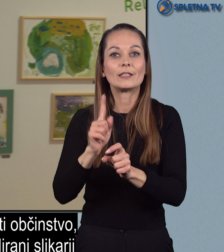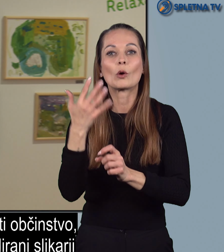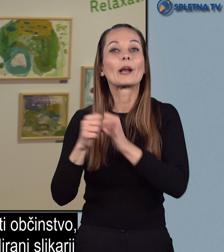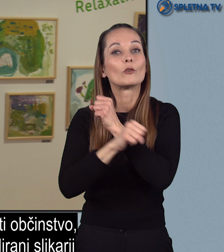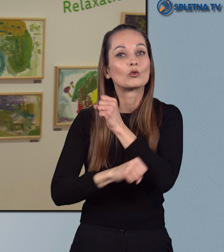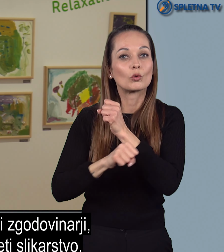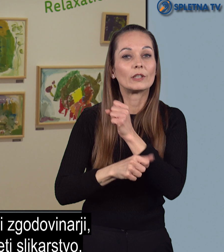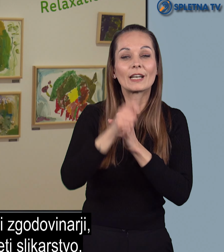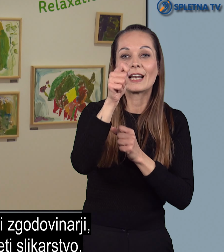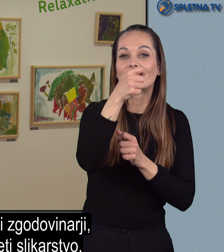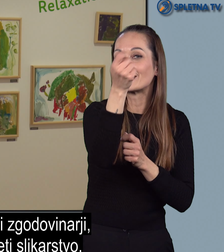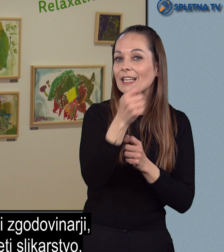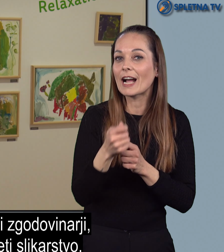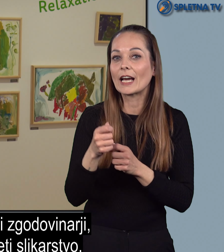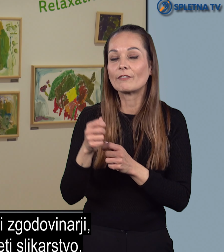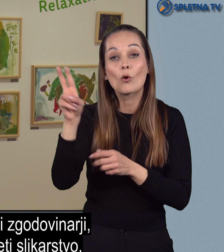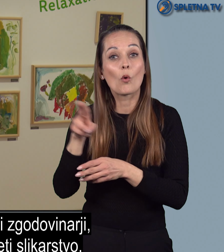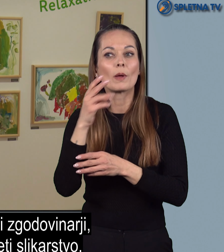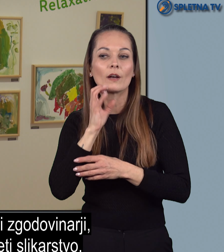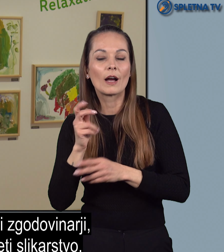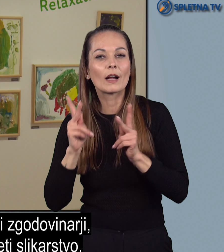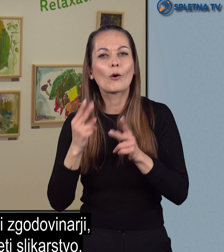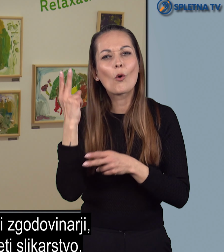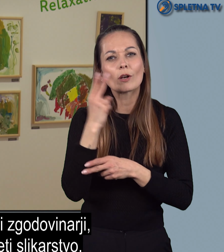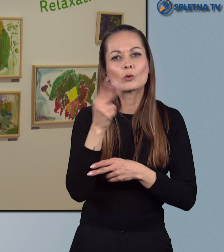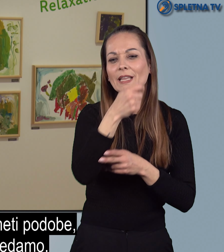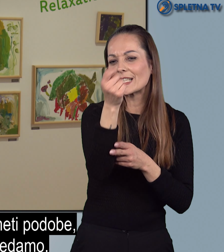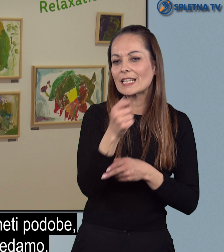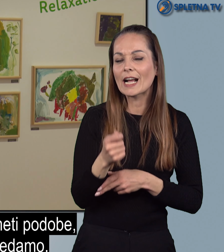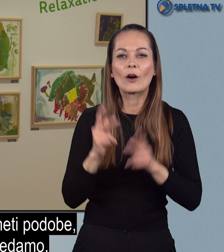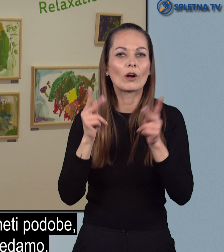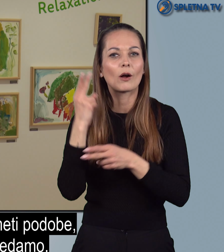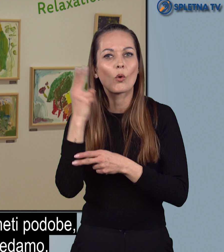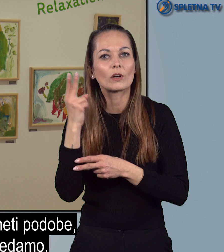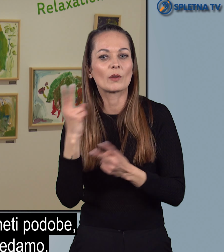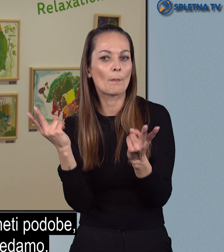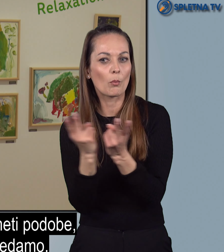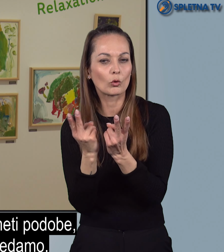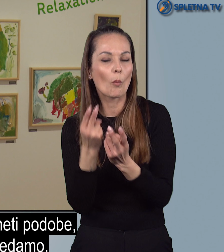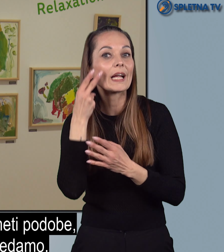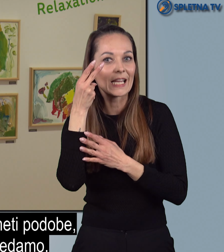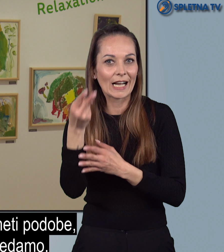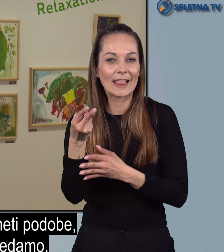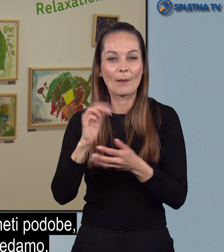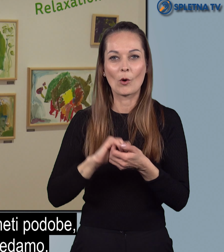študirani slikarji ali umetnostni zgodovinarji, kako razumeti slikarstvo, kako razumeti podobe, ki jih gledamo.